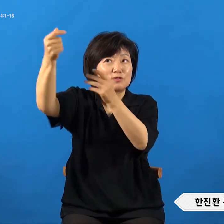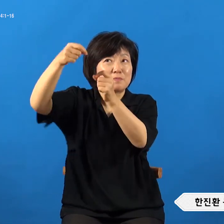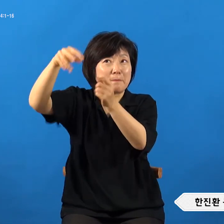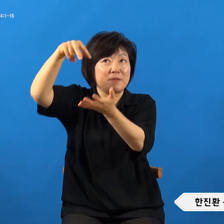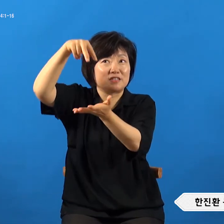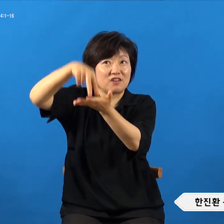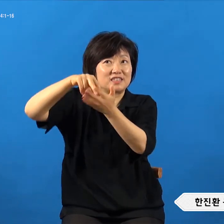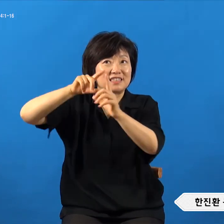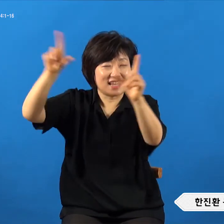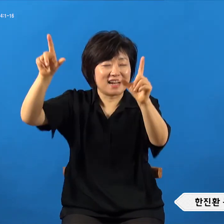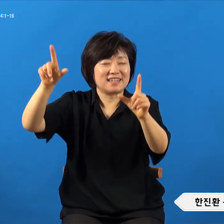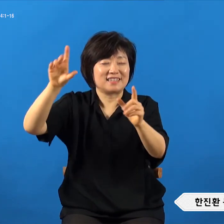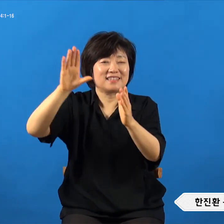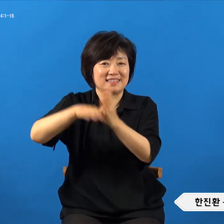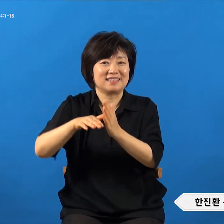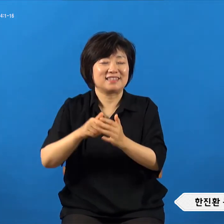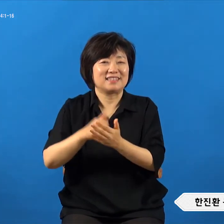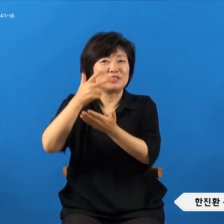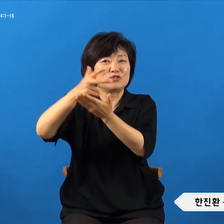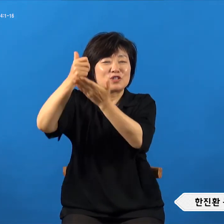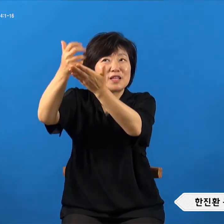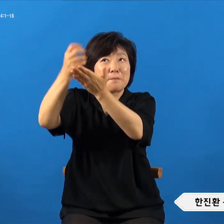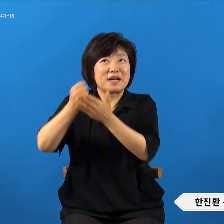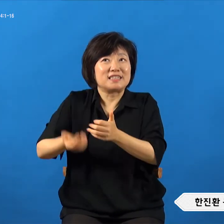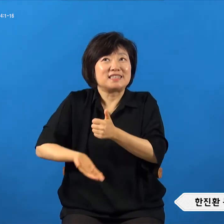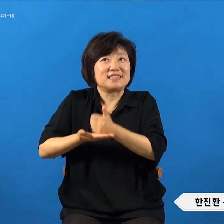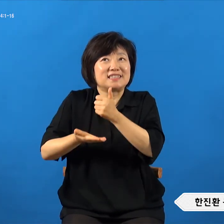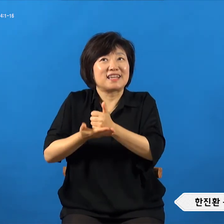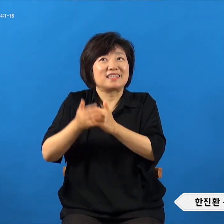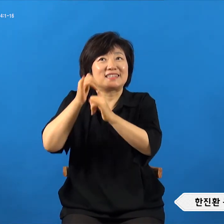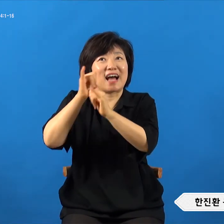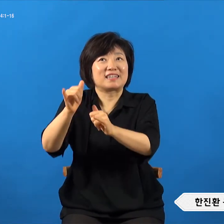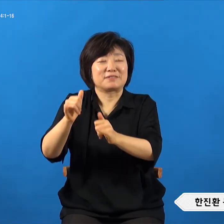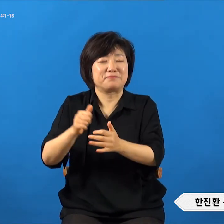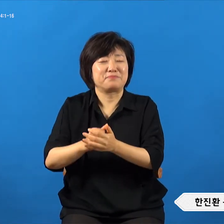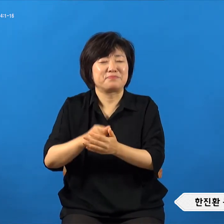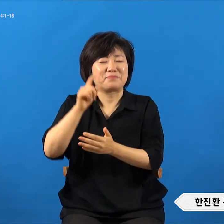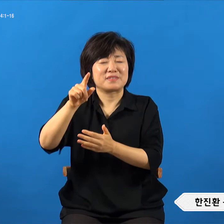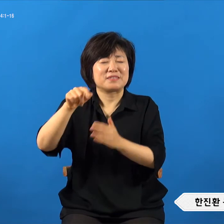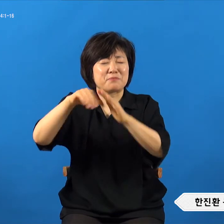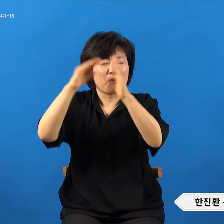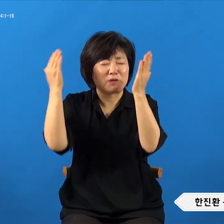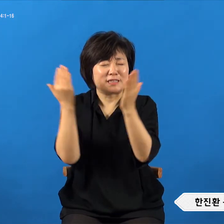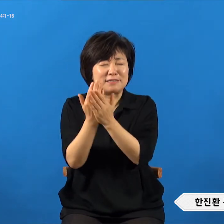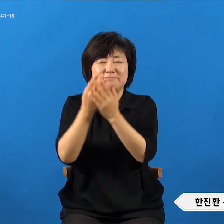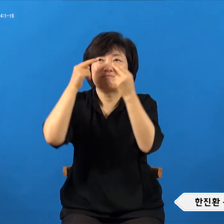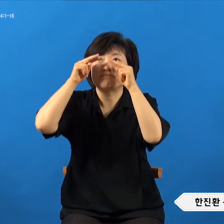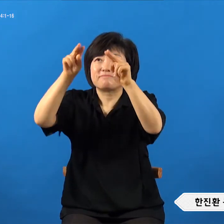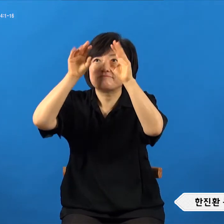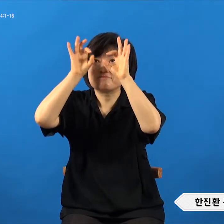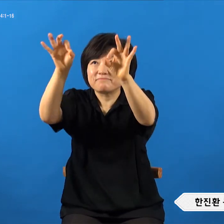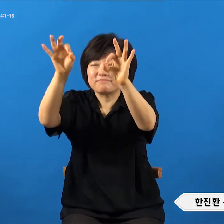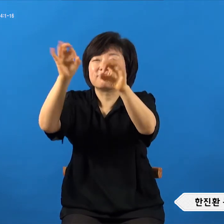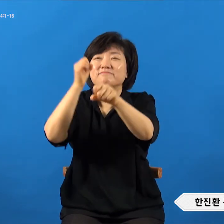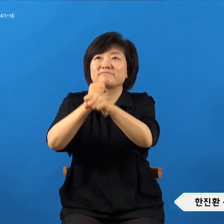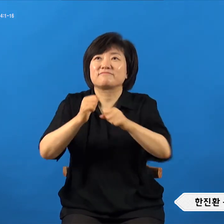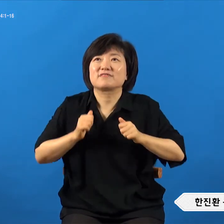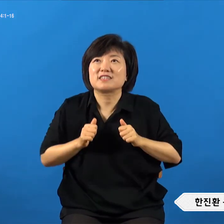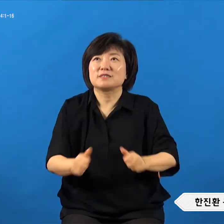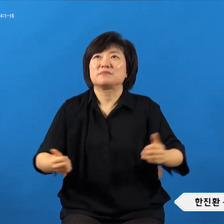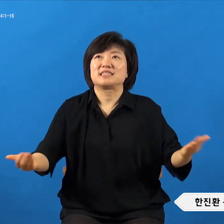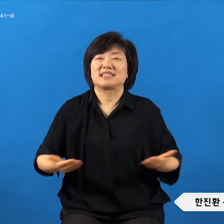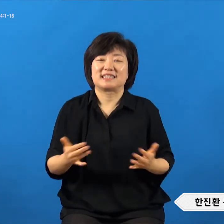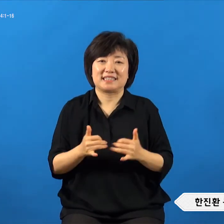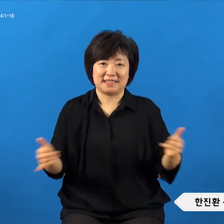서는 그 순간, 주께 받을 그 칭찬과 상급, 거기에 우리 모든 시선을 고정시키고